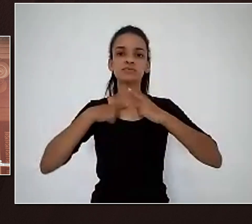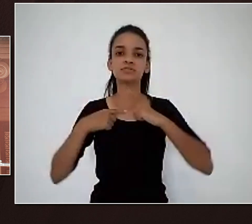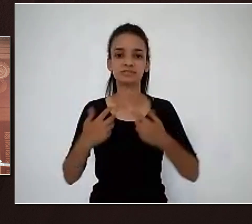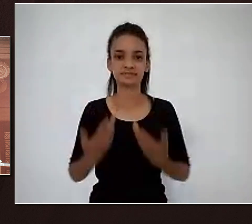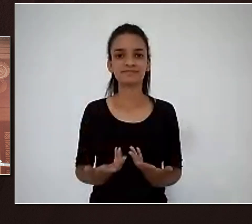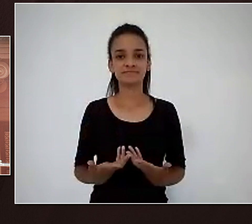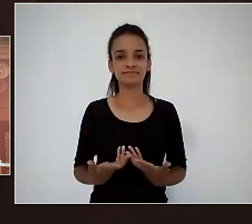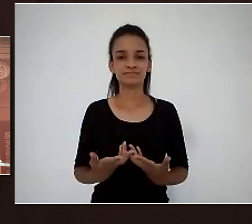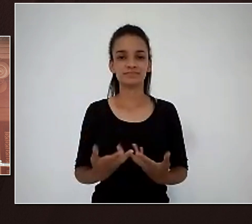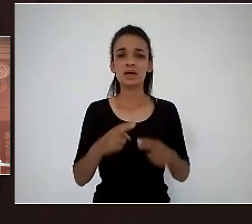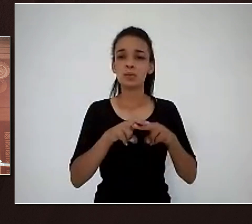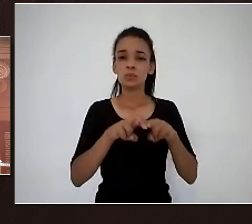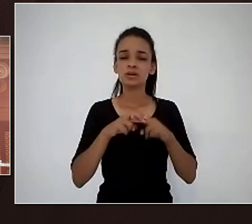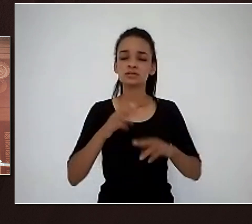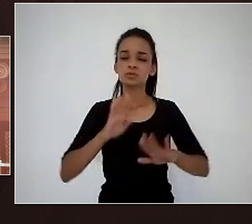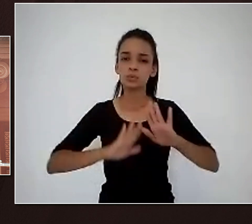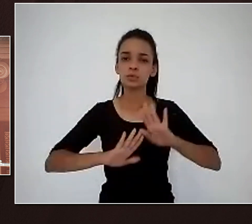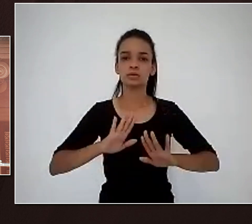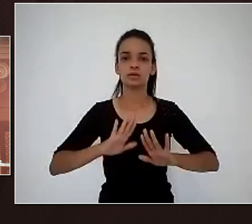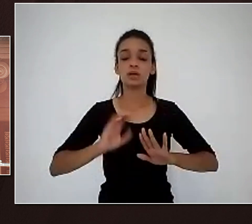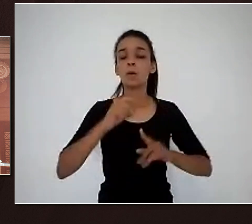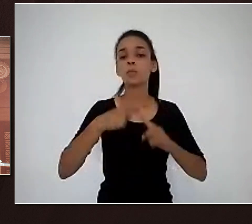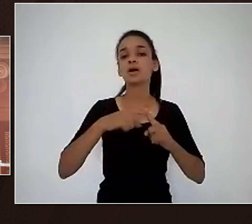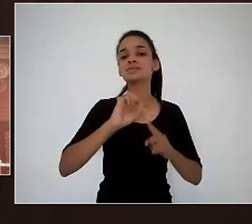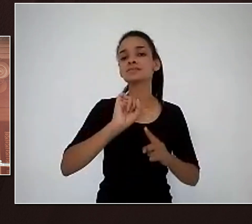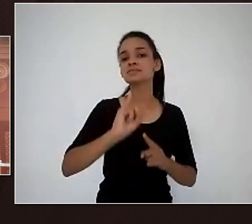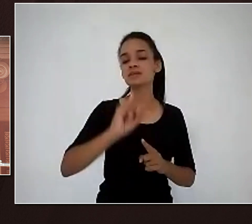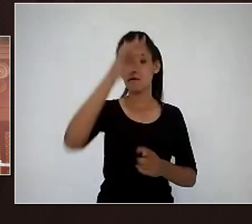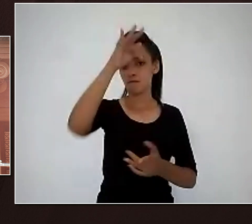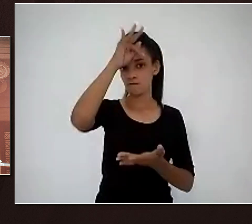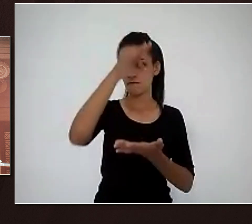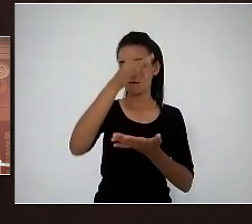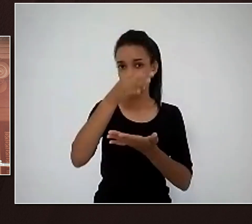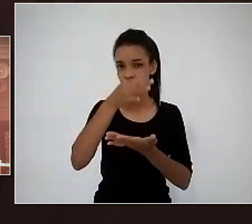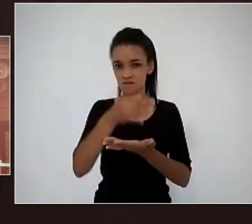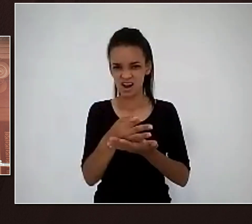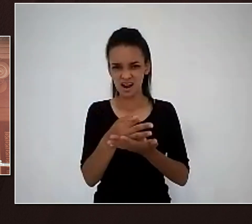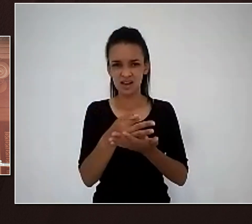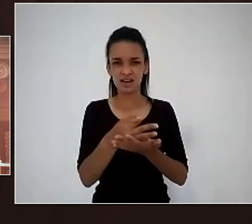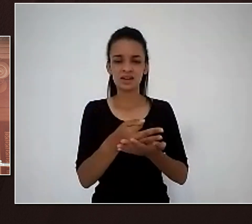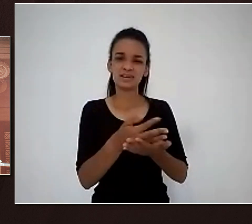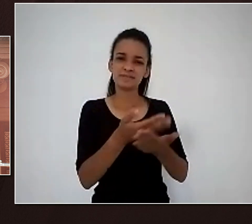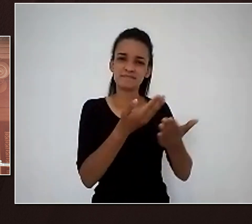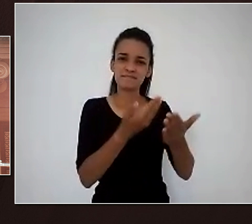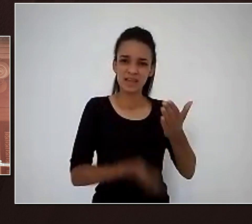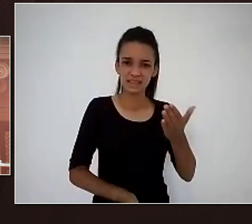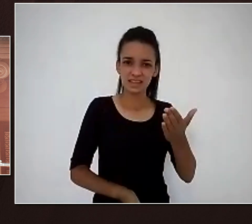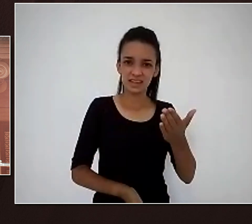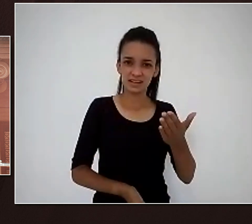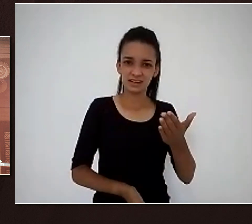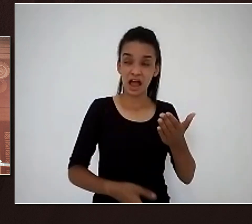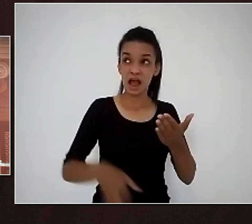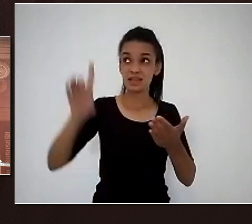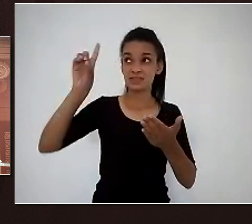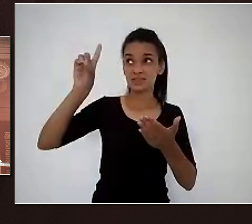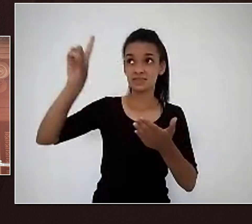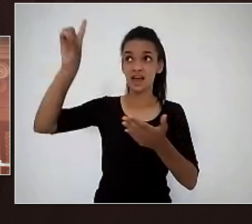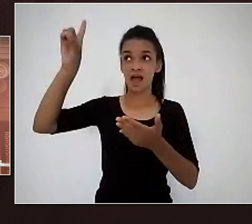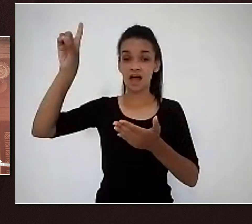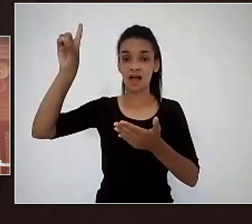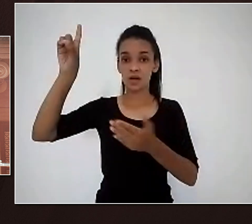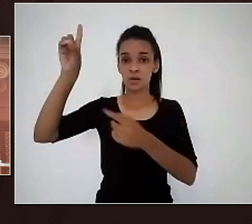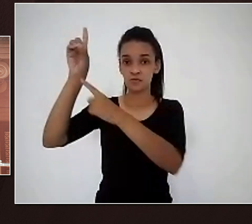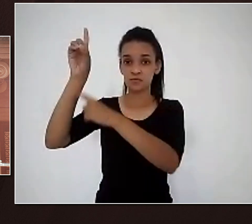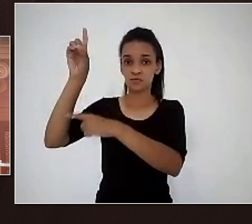fé, a autoridade da palavra de Deus é colocada de lado e a vontade